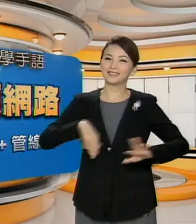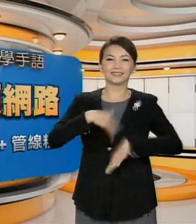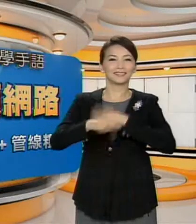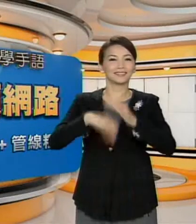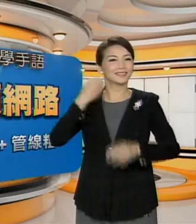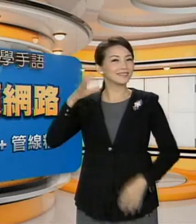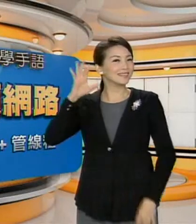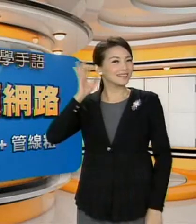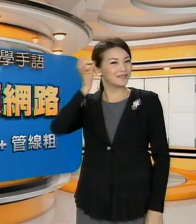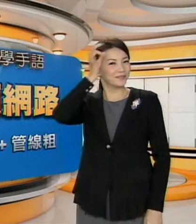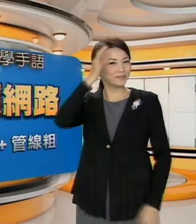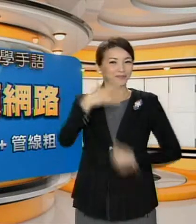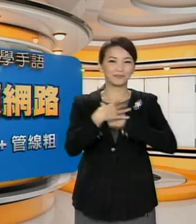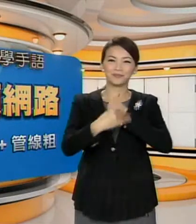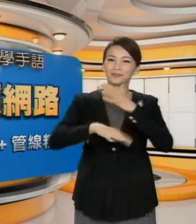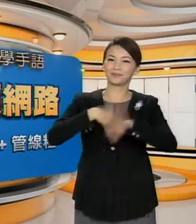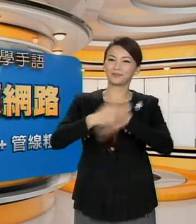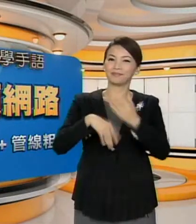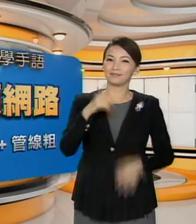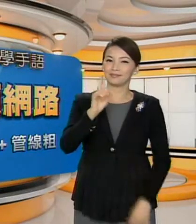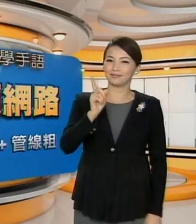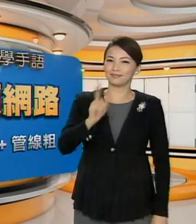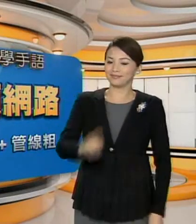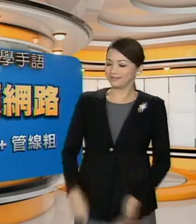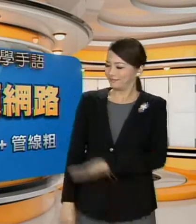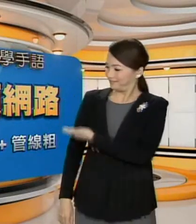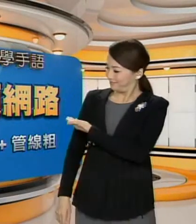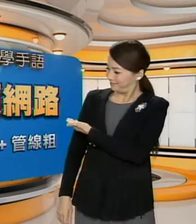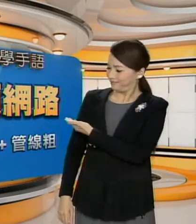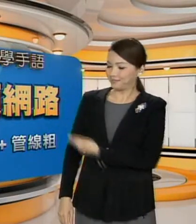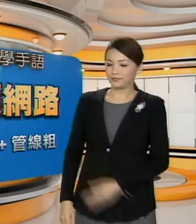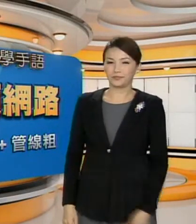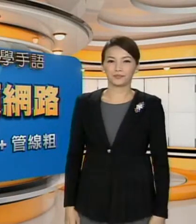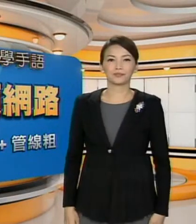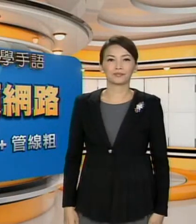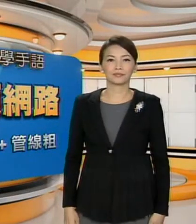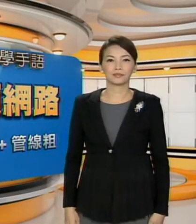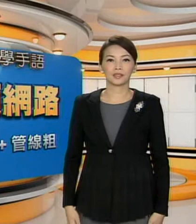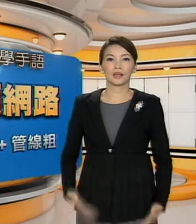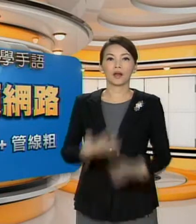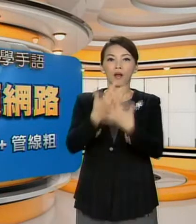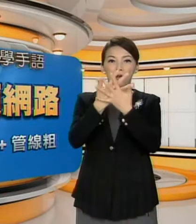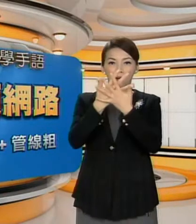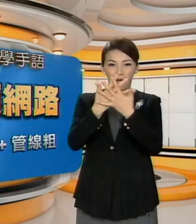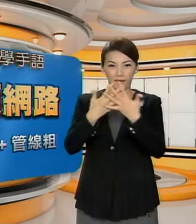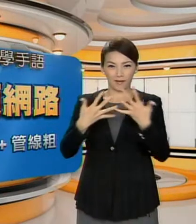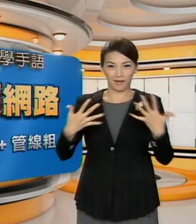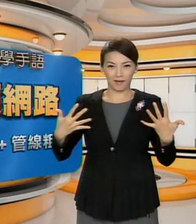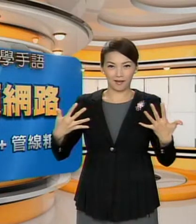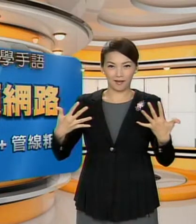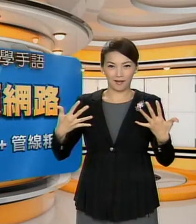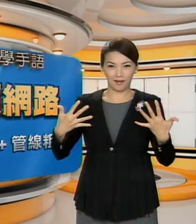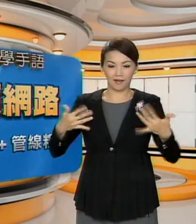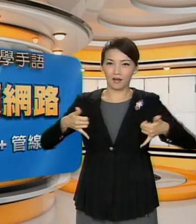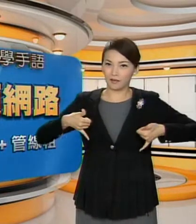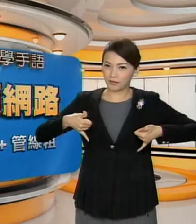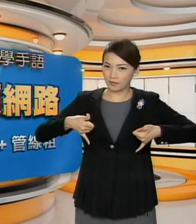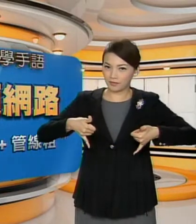今天的手语新闻通，我们就来学学宽频网络的手语。先比网